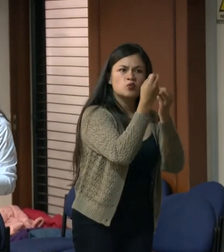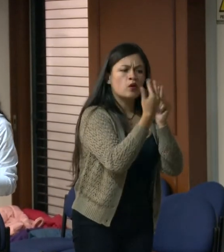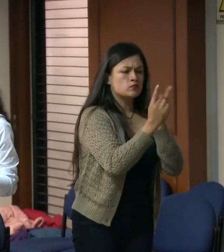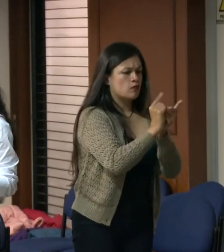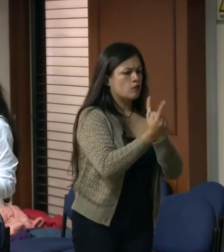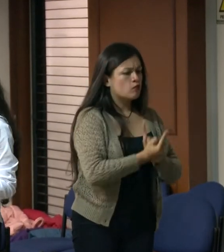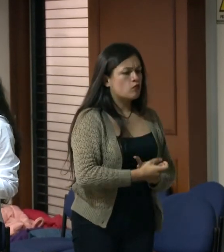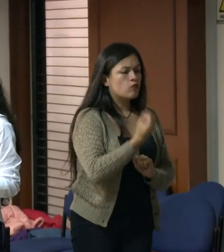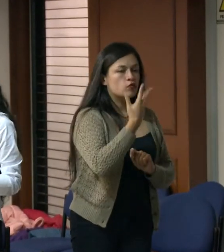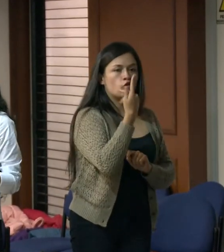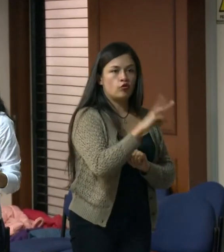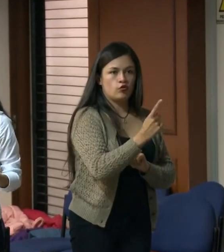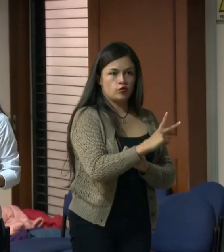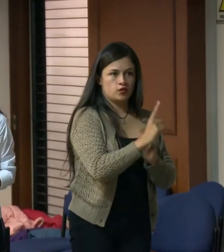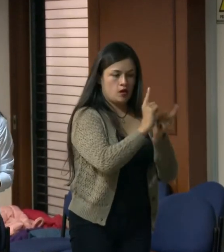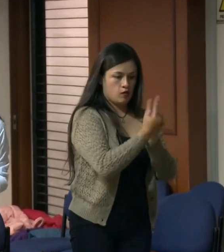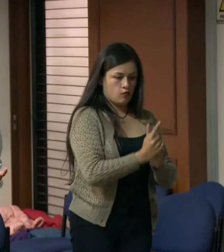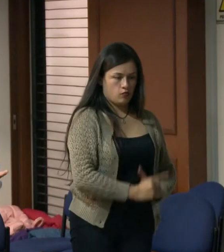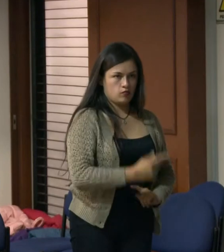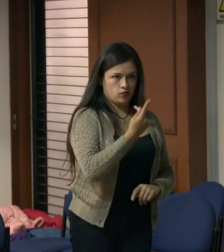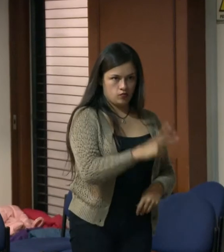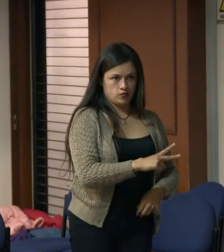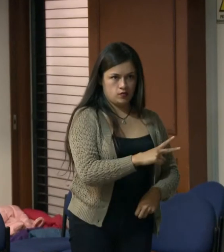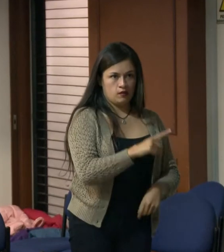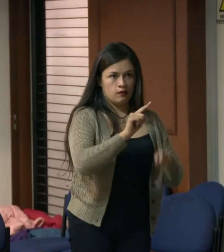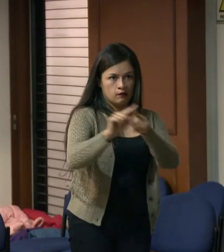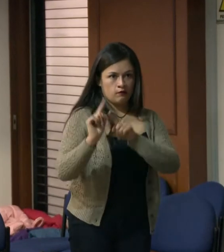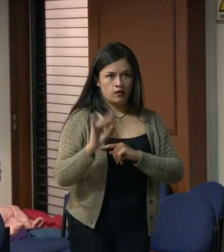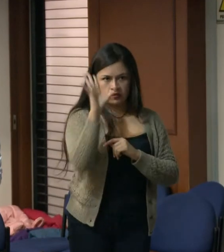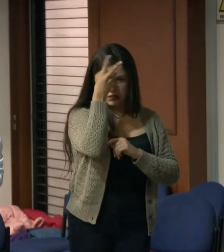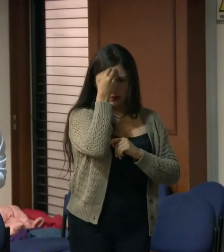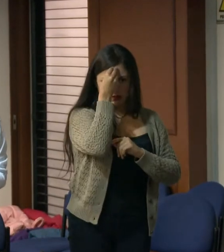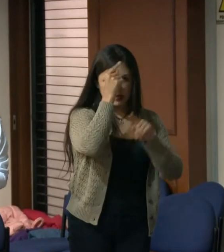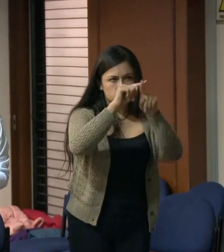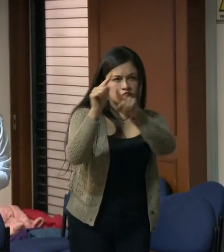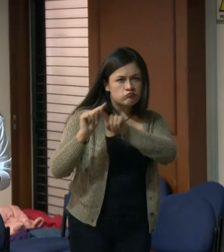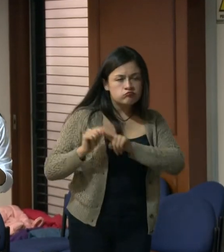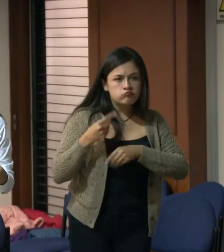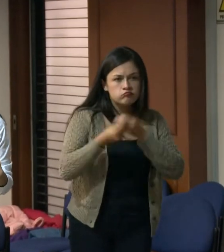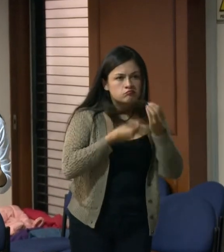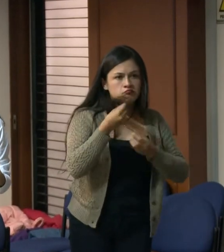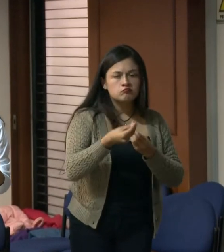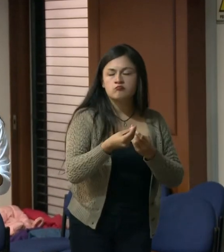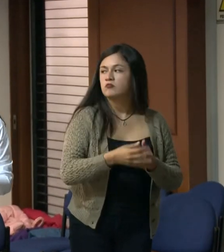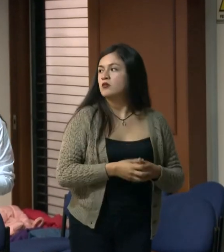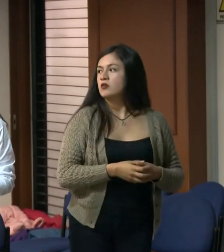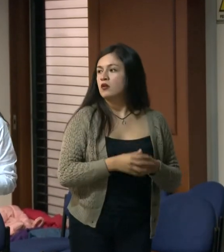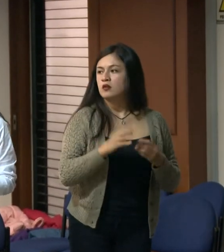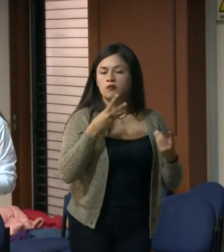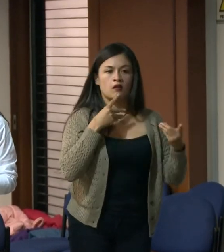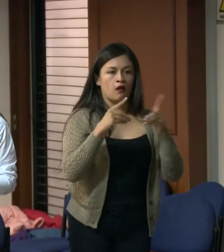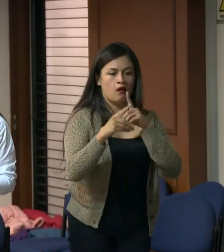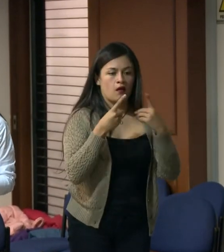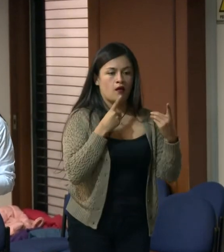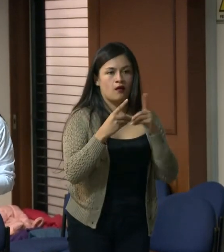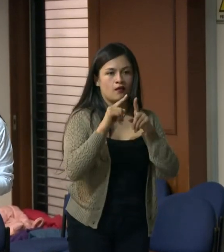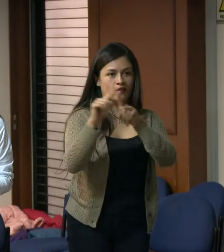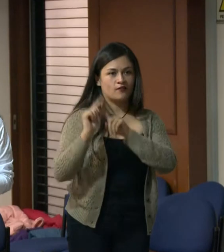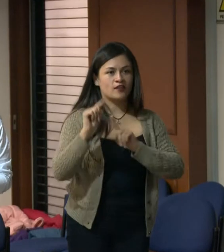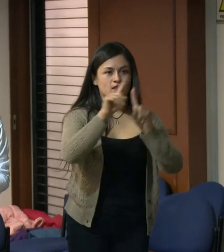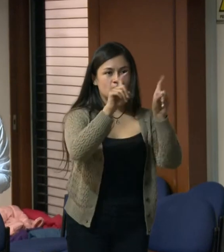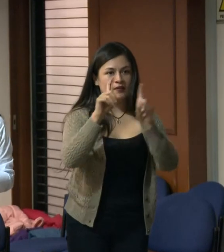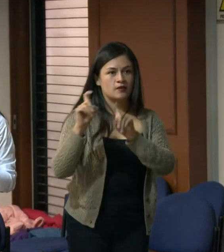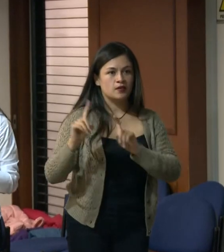12 encuentros de saberes en los cuales desde las diferentes disciplinas se dialogó en torno a diferentes